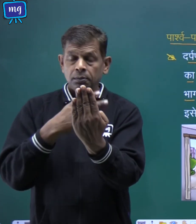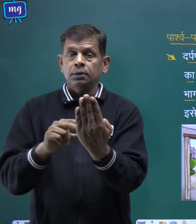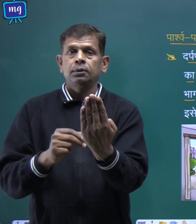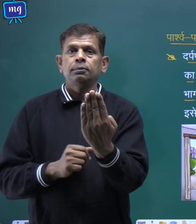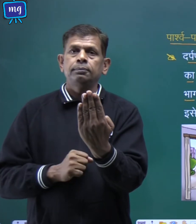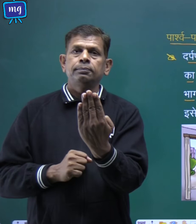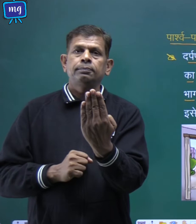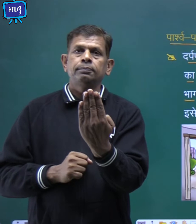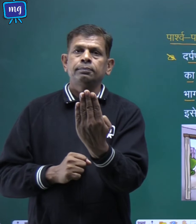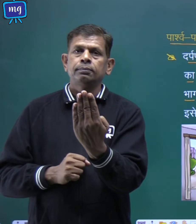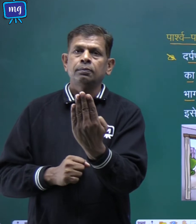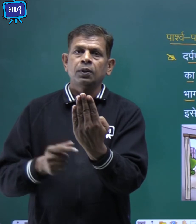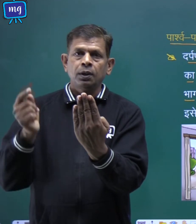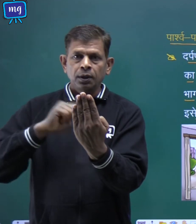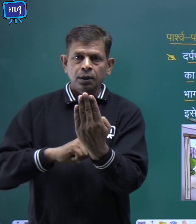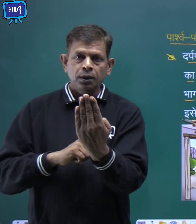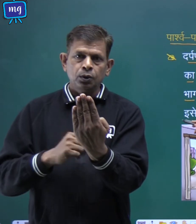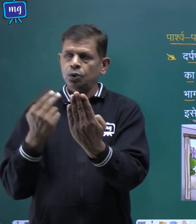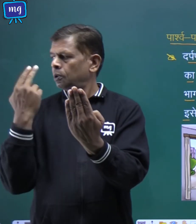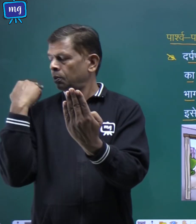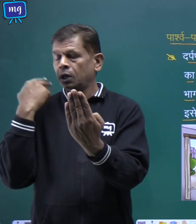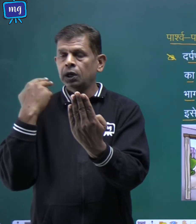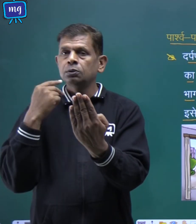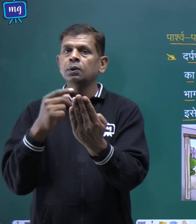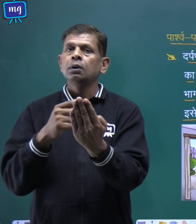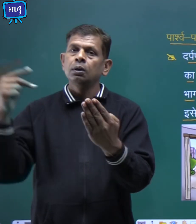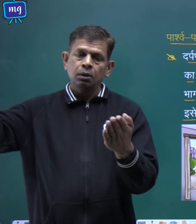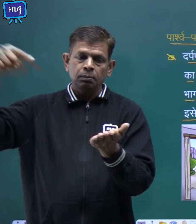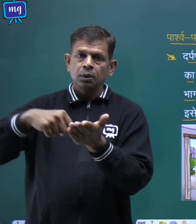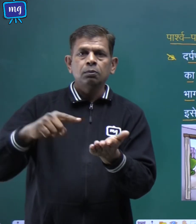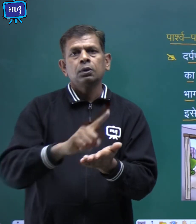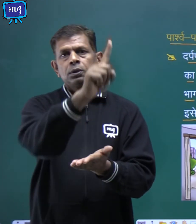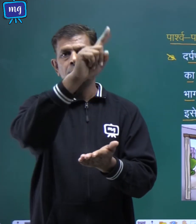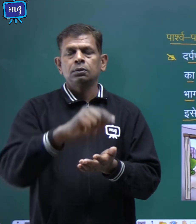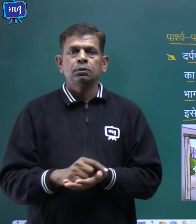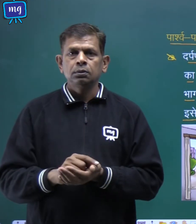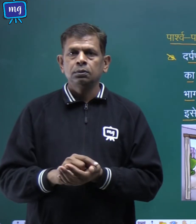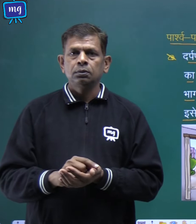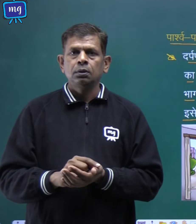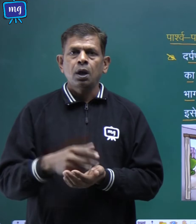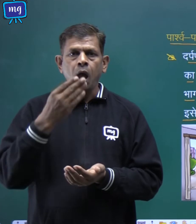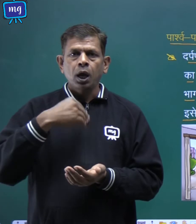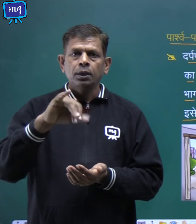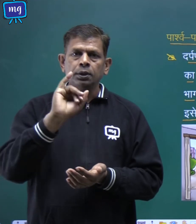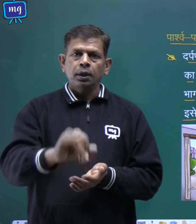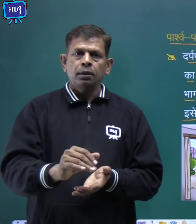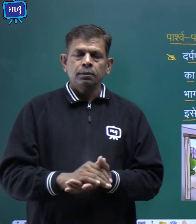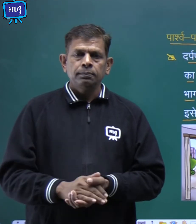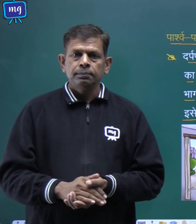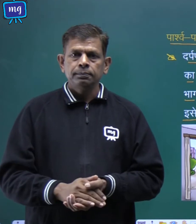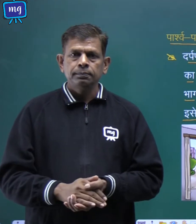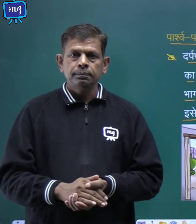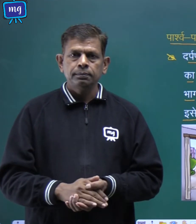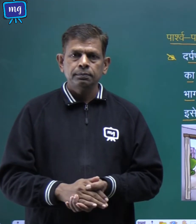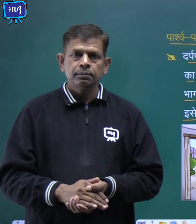है। इसे पार्श्व परिवर्तन कहते हैं।